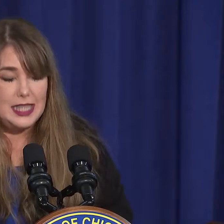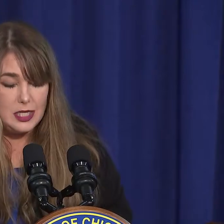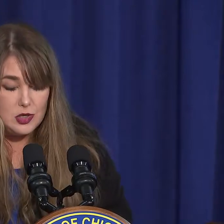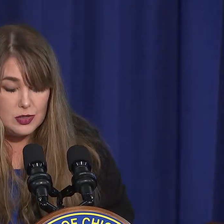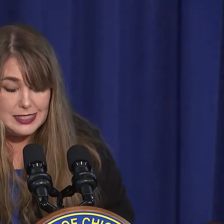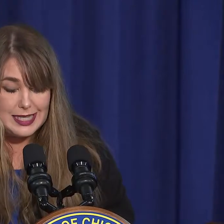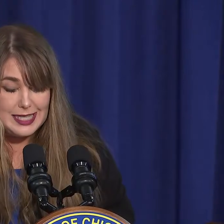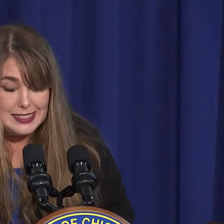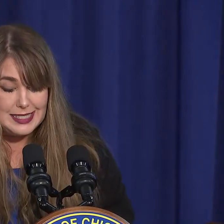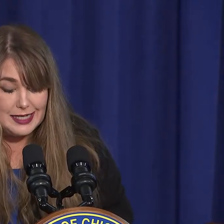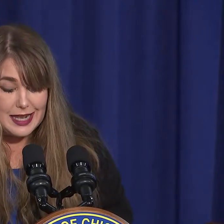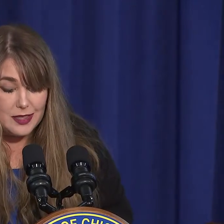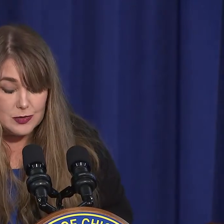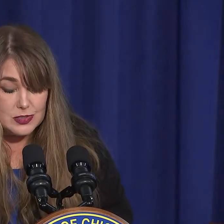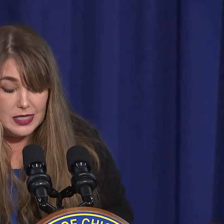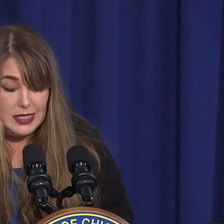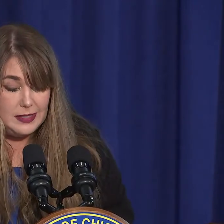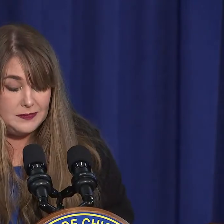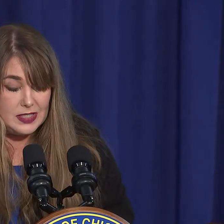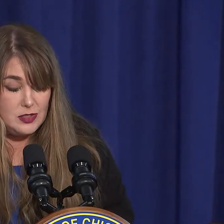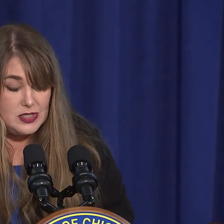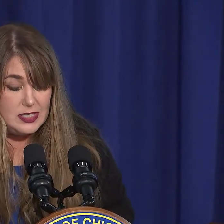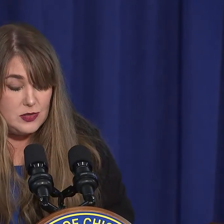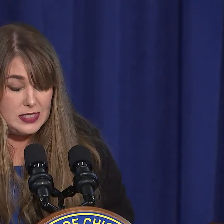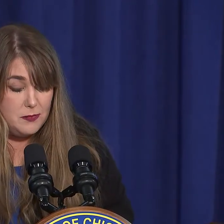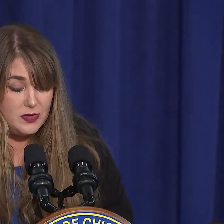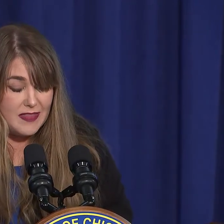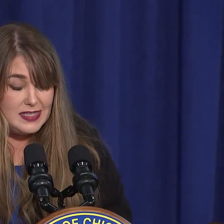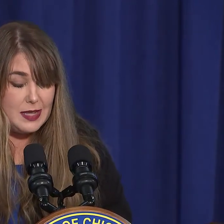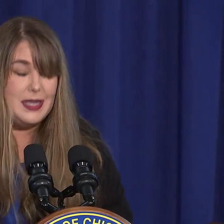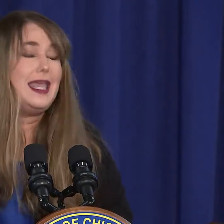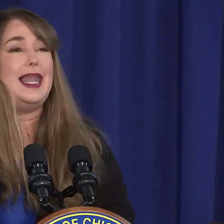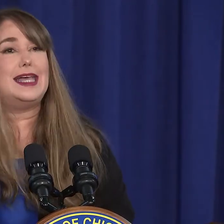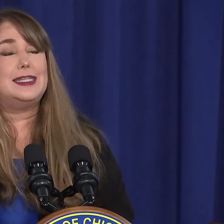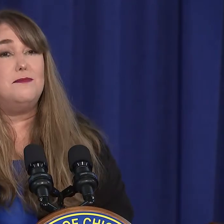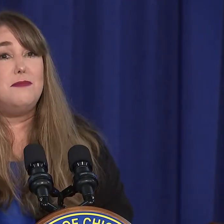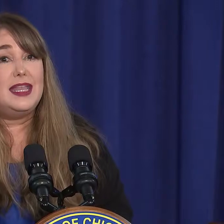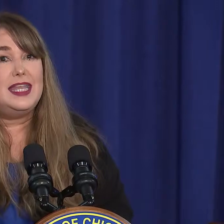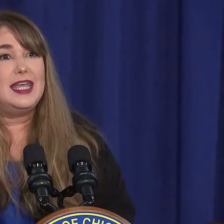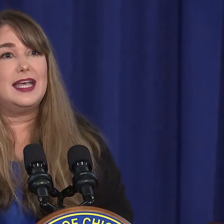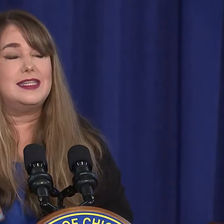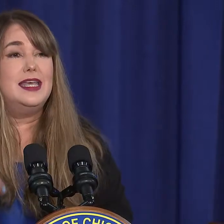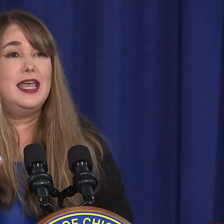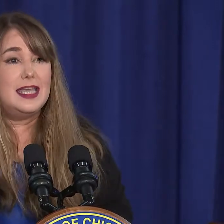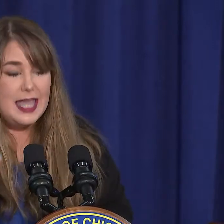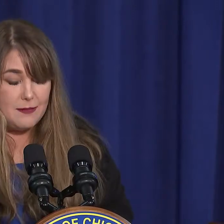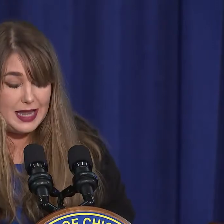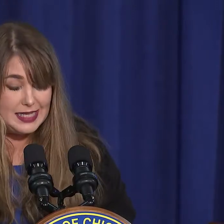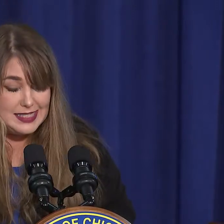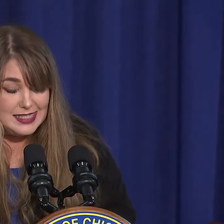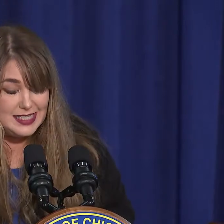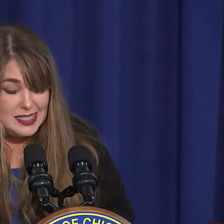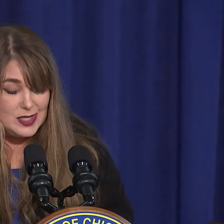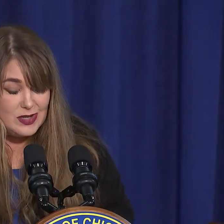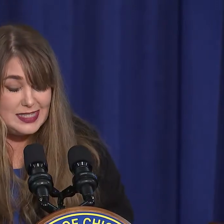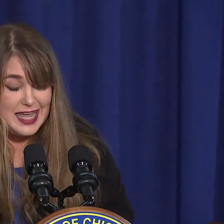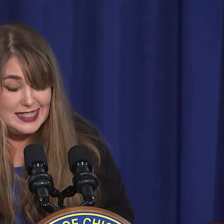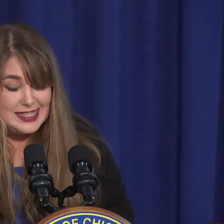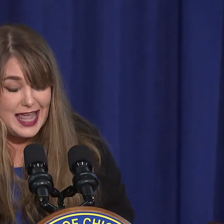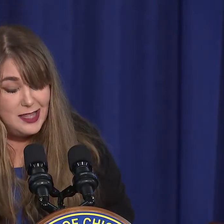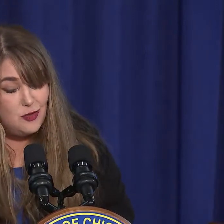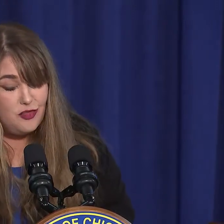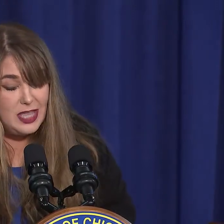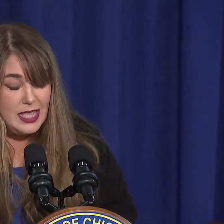en interiores encerrados. Entonces, eso es importante saber que las métricas que avalan estas